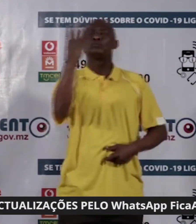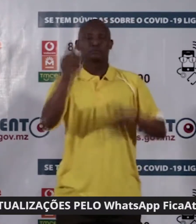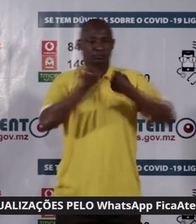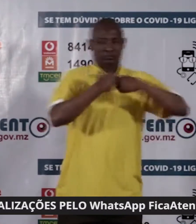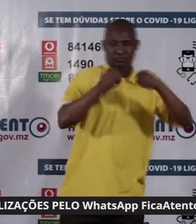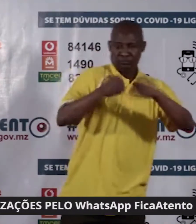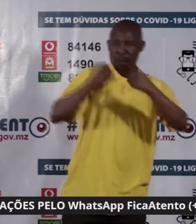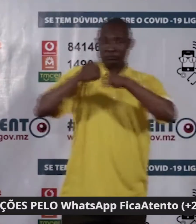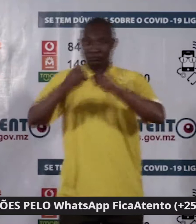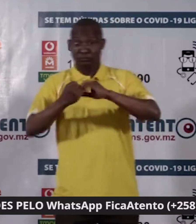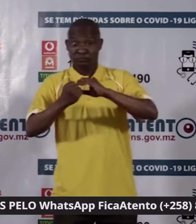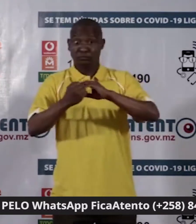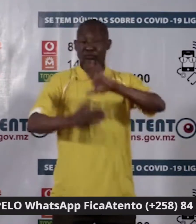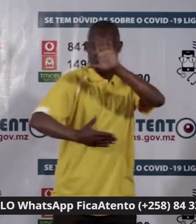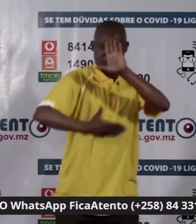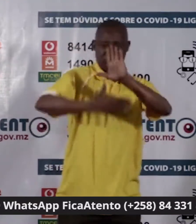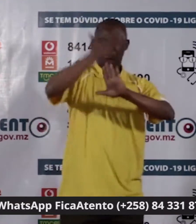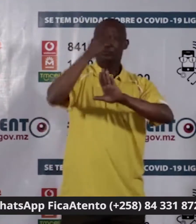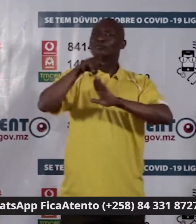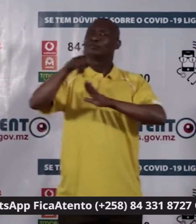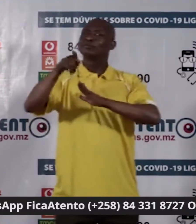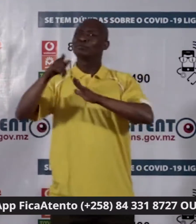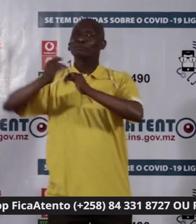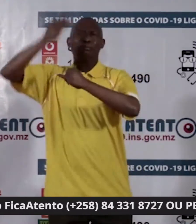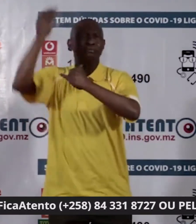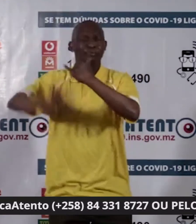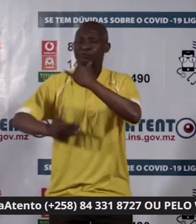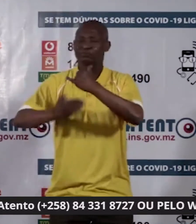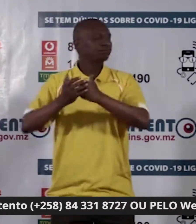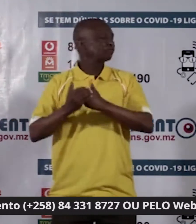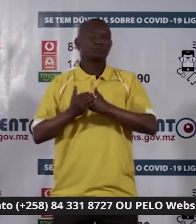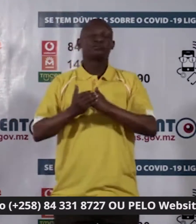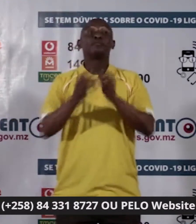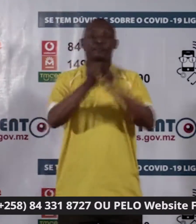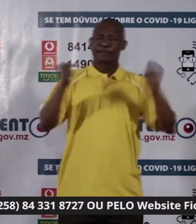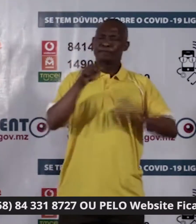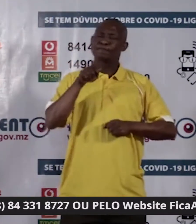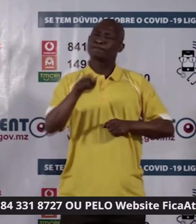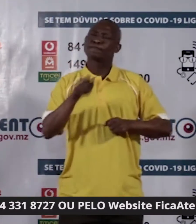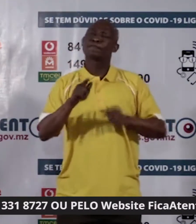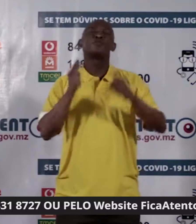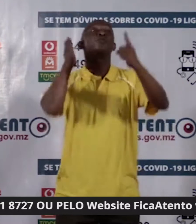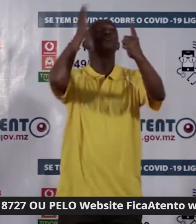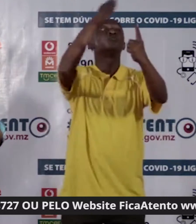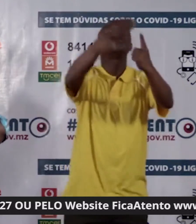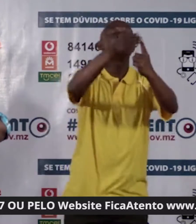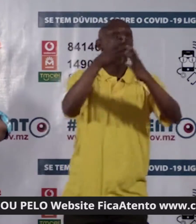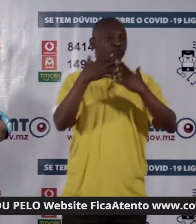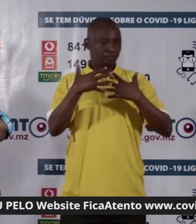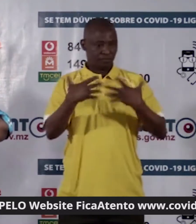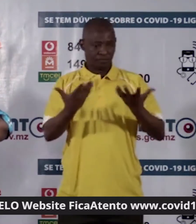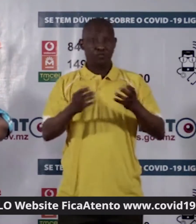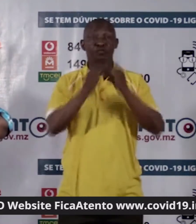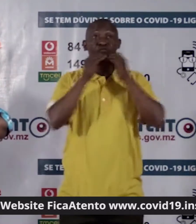sim é uma medida que tende a responder às preocupações que nós temos no